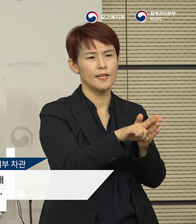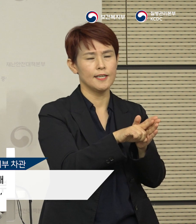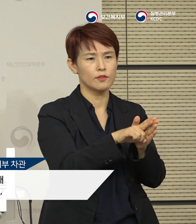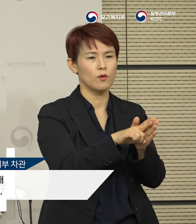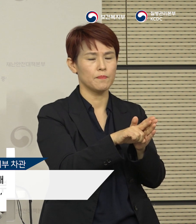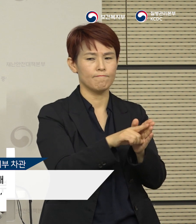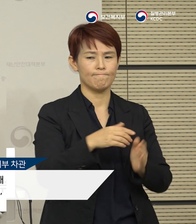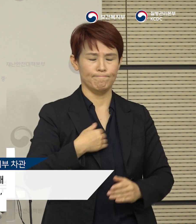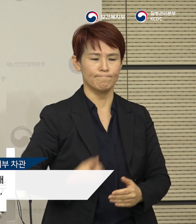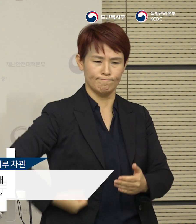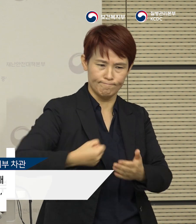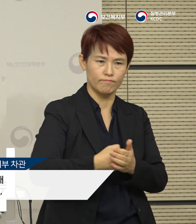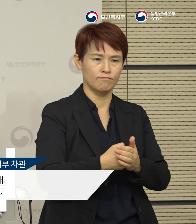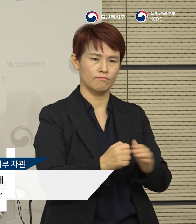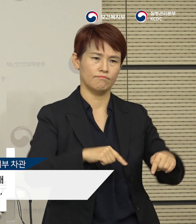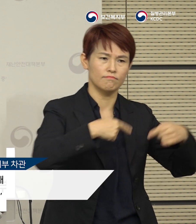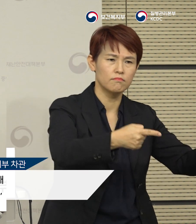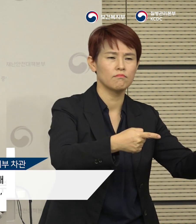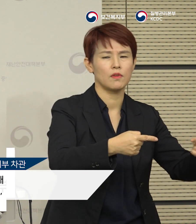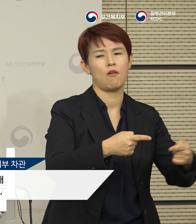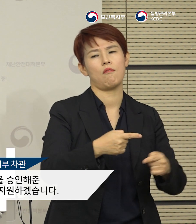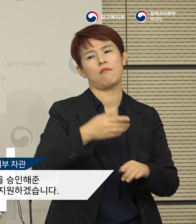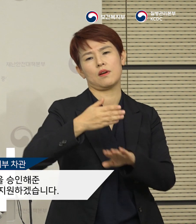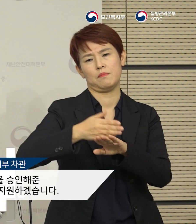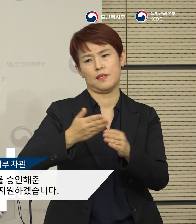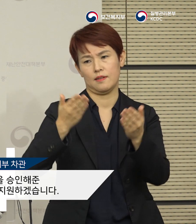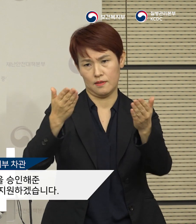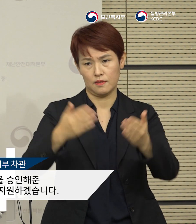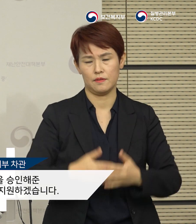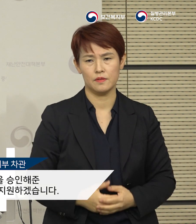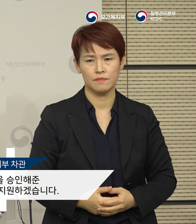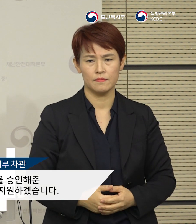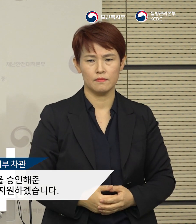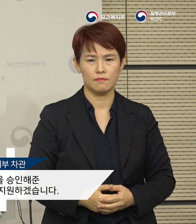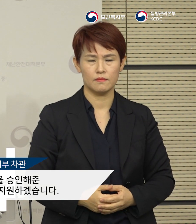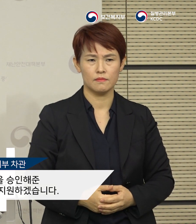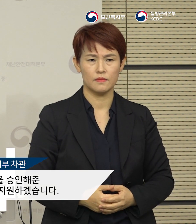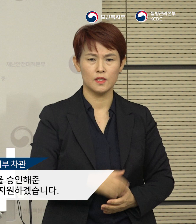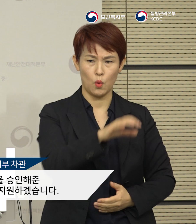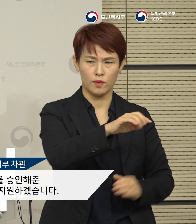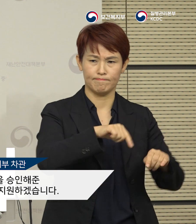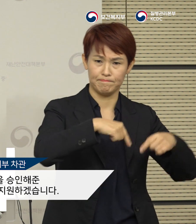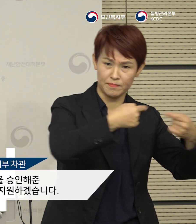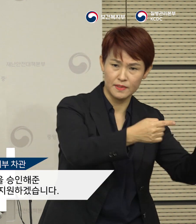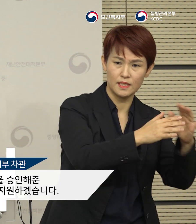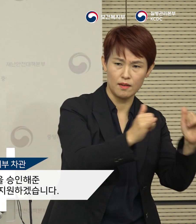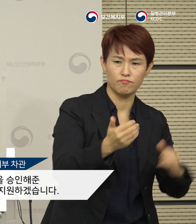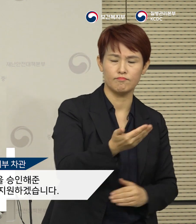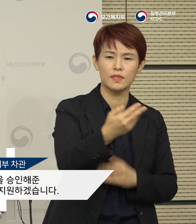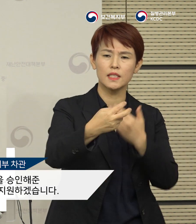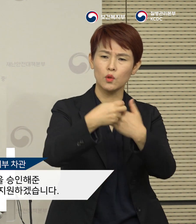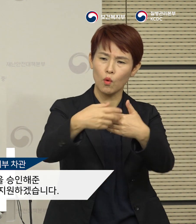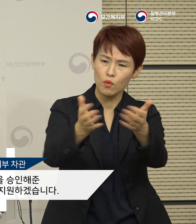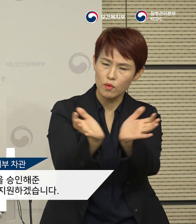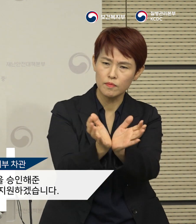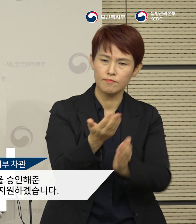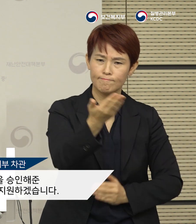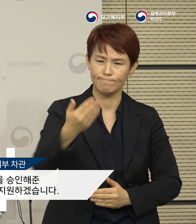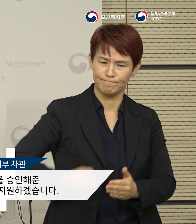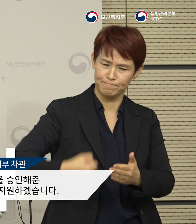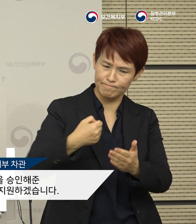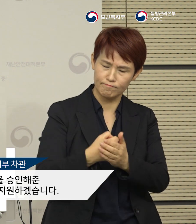파견 결정을 한 것에 대해 깊이 감사드리며 파견에 임하시는 의료인력 당사자들과 파견